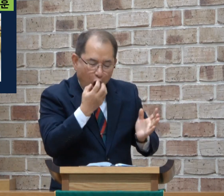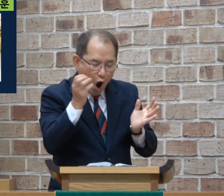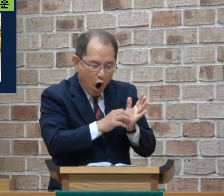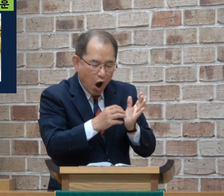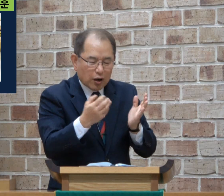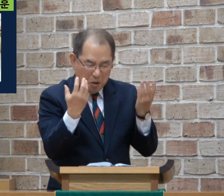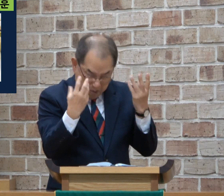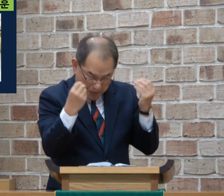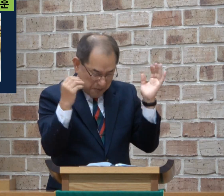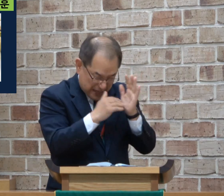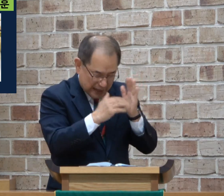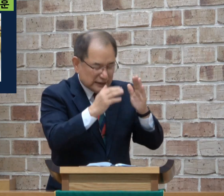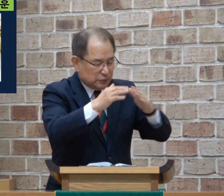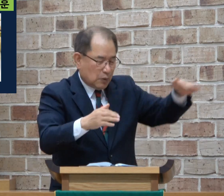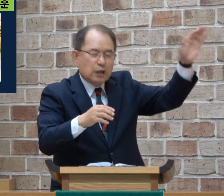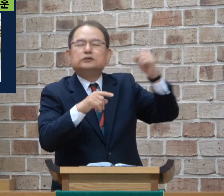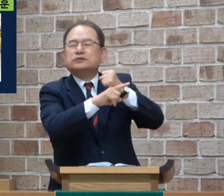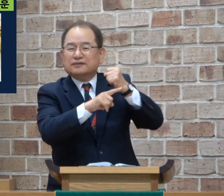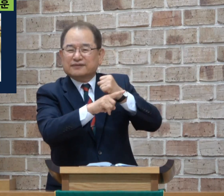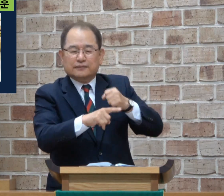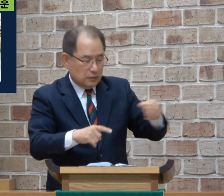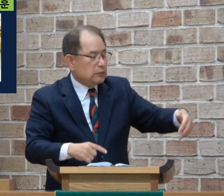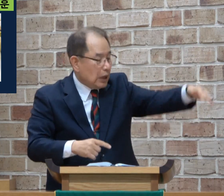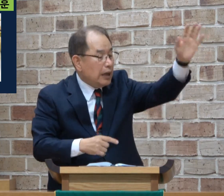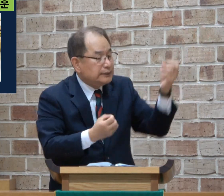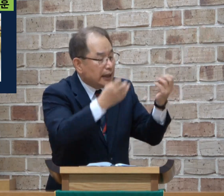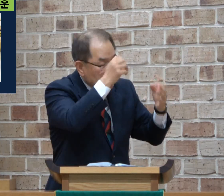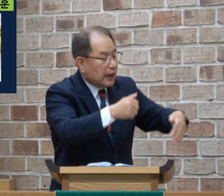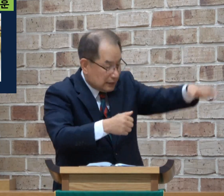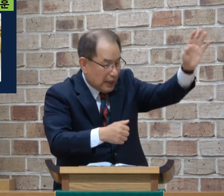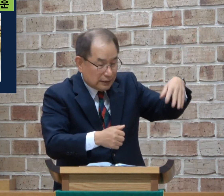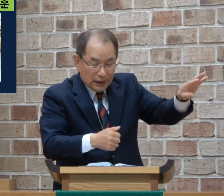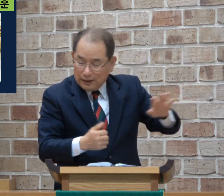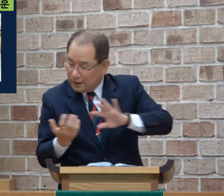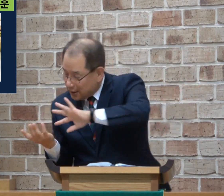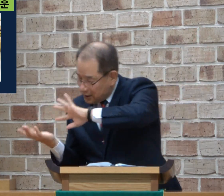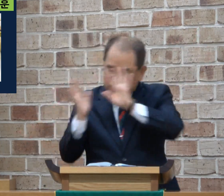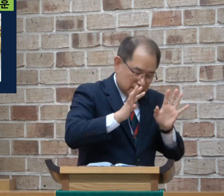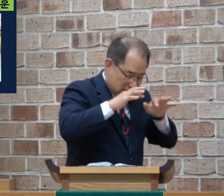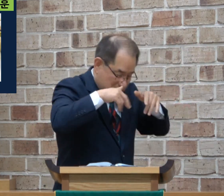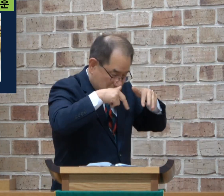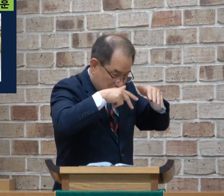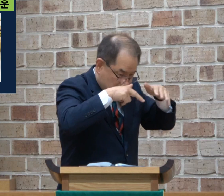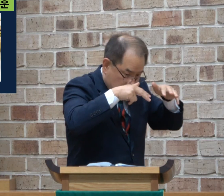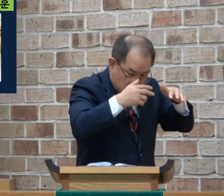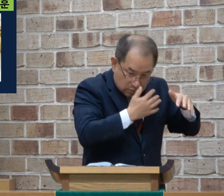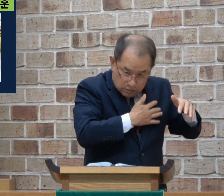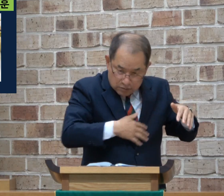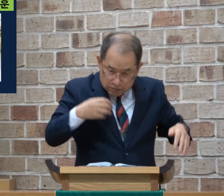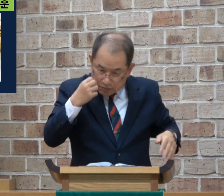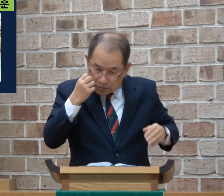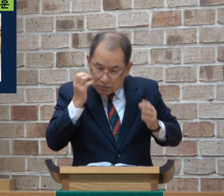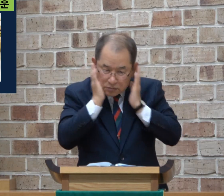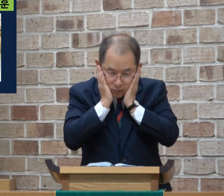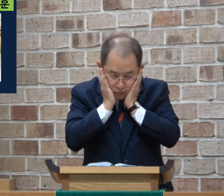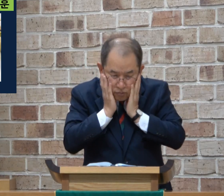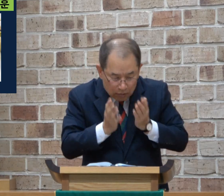제사장에게 가서 너희 몸을 보이라 꼭 예수님께서 말씀하셨습니다. 가다 보니 정말 자신들의 나병이 전부